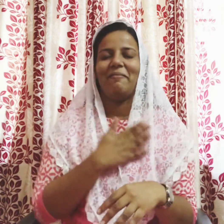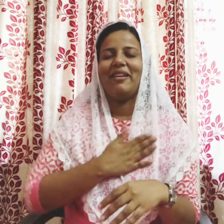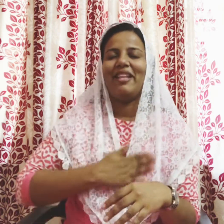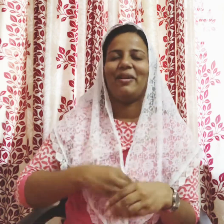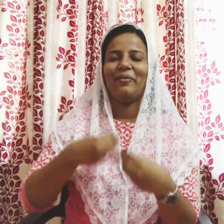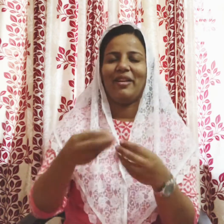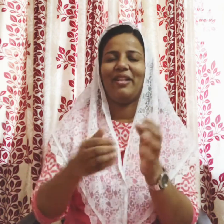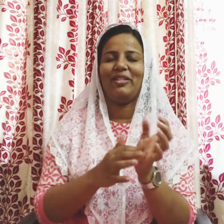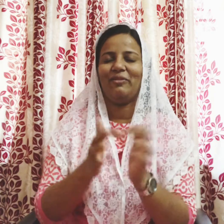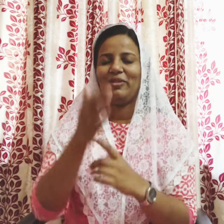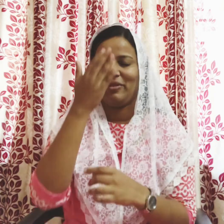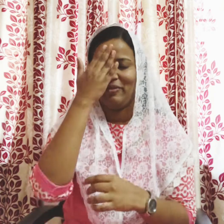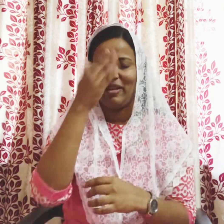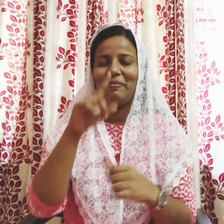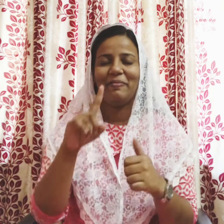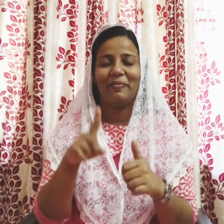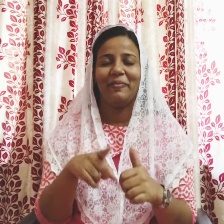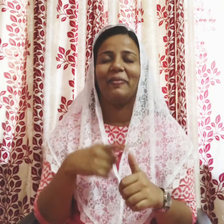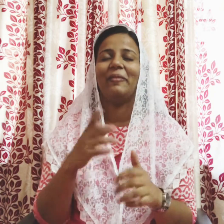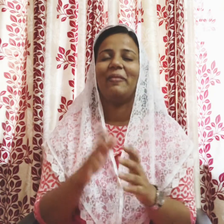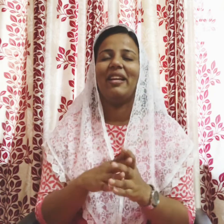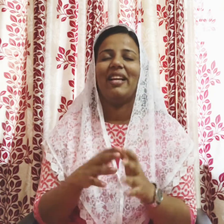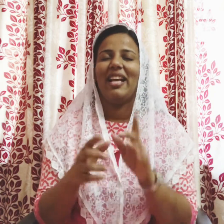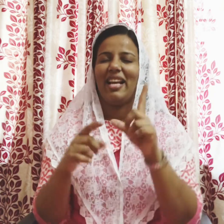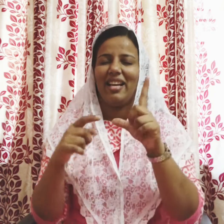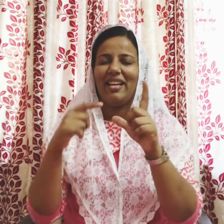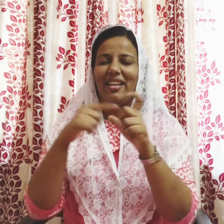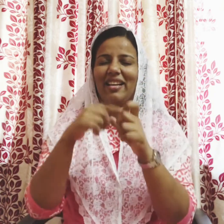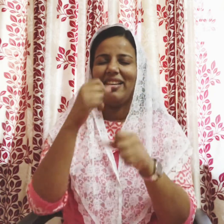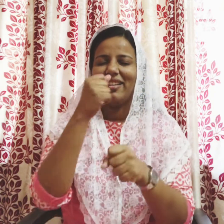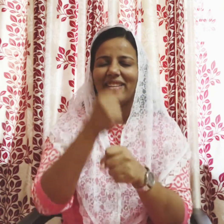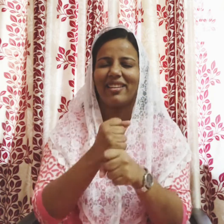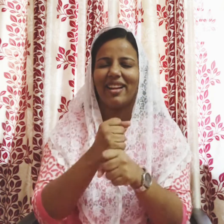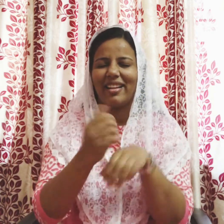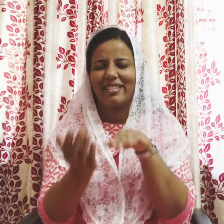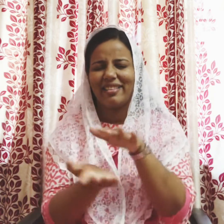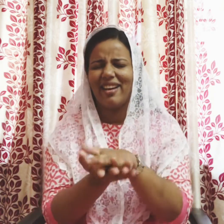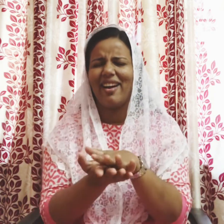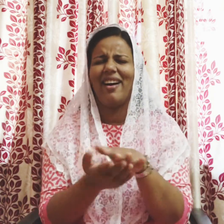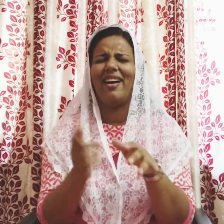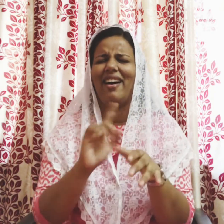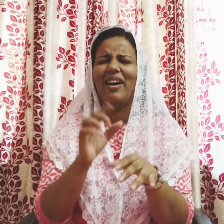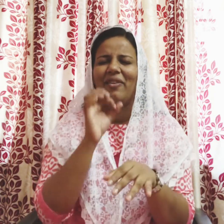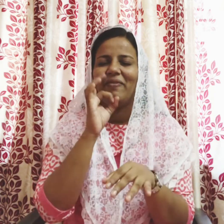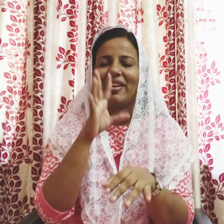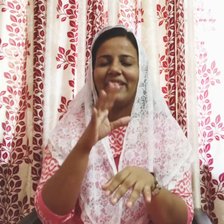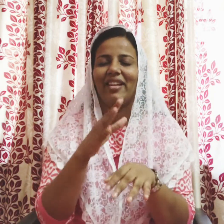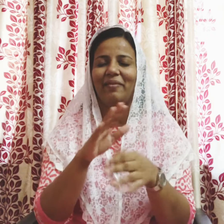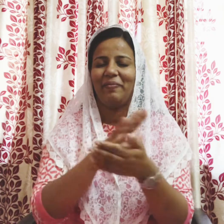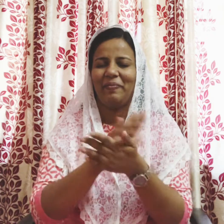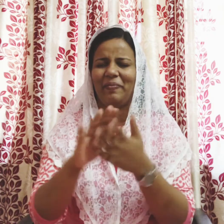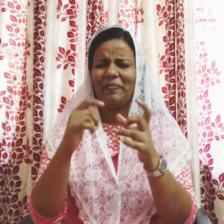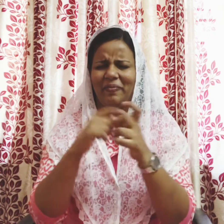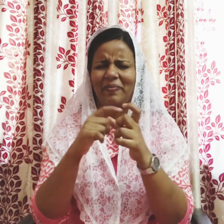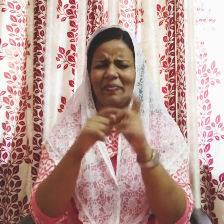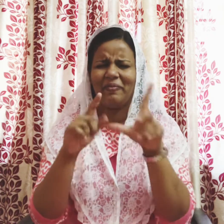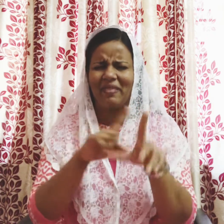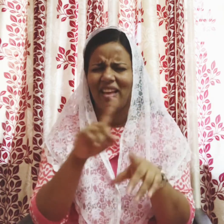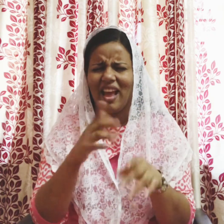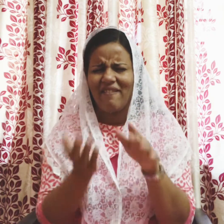സമാധാനം കൊടുത്തിരിക്കുന്നതിന് സ്തോത്രം. പ്രത്യേകിച്ച് കർത്താവേ, അവൻ കാലിൻ്റെ അവൻ താഴ്ഭാഗത്ത് വേദനയാൽ, ഉപ്പൂറ്റിക്ക് വേദനയാൽ ഭാരപ്പെട്ടിരിക്കുന്നവർക്ക്